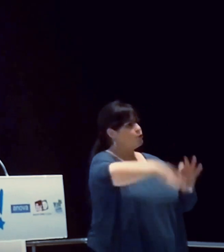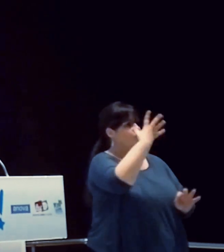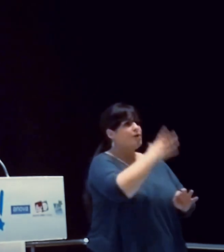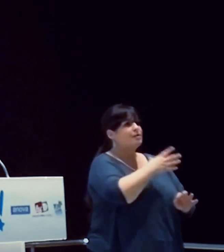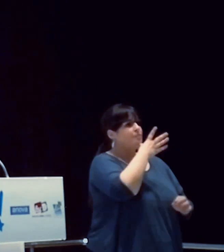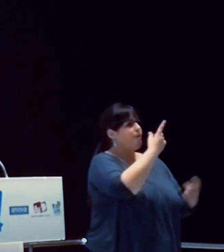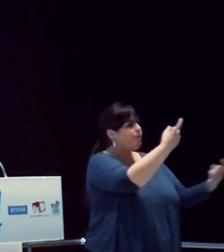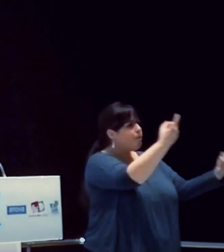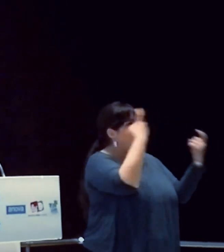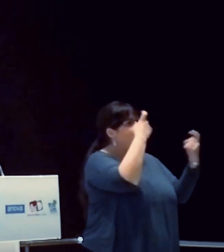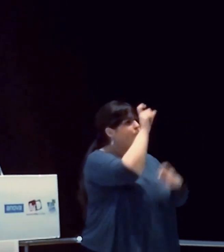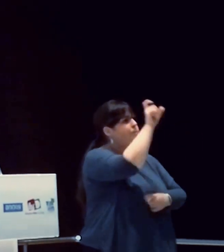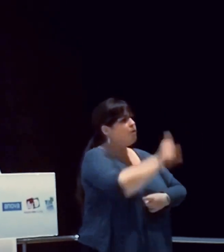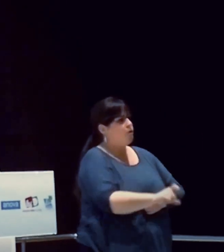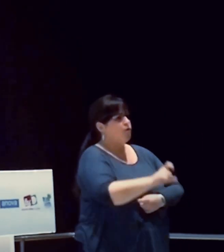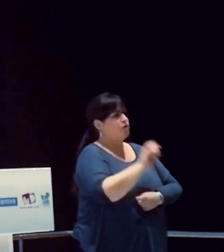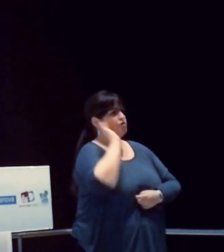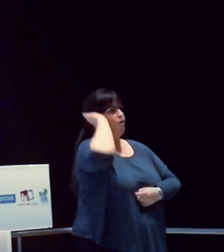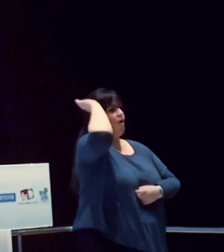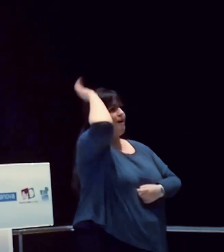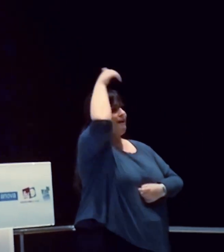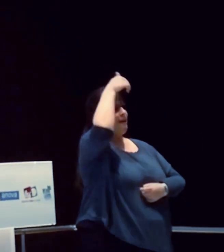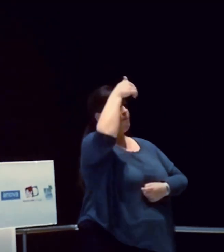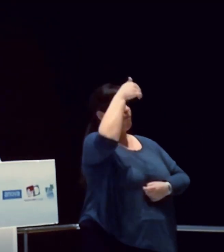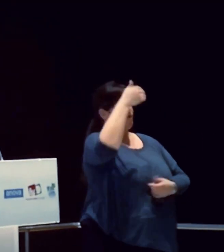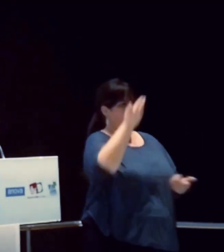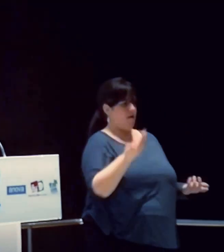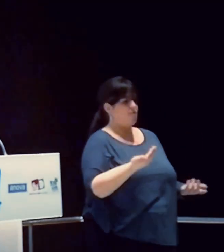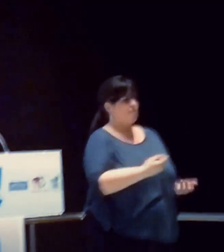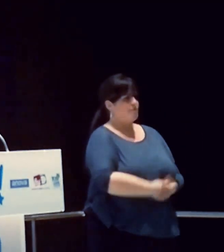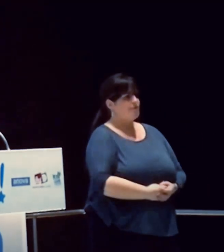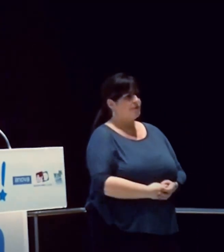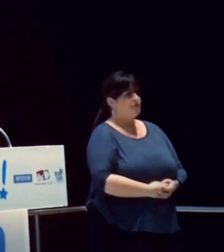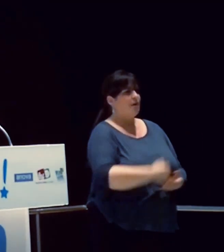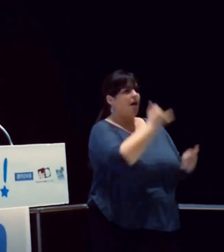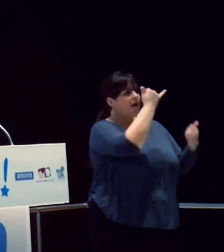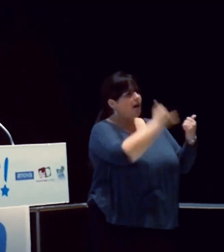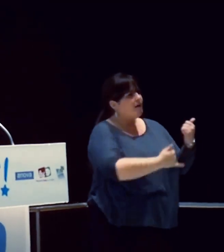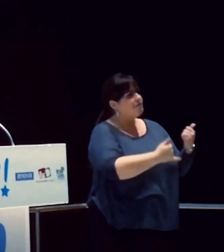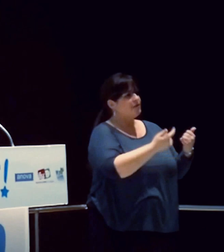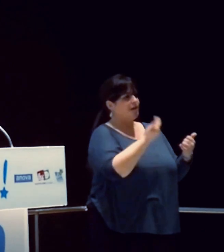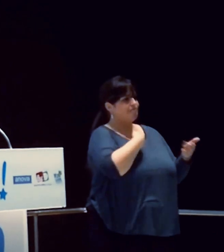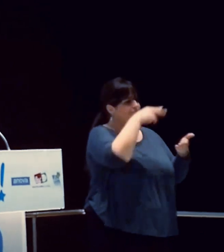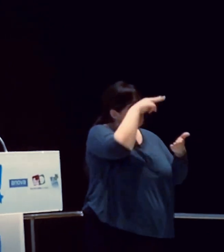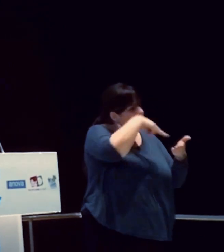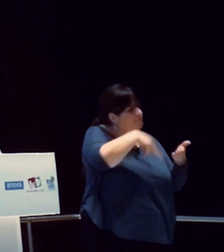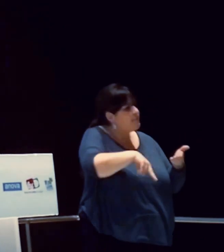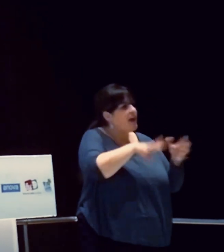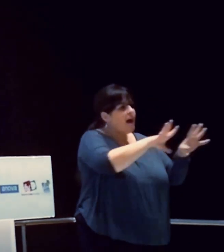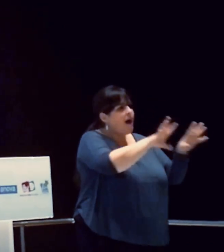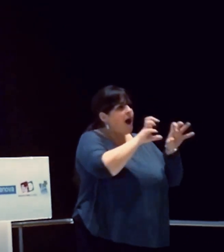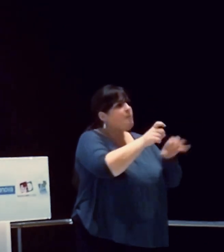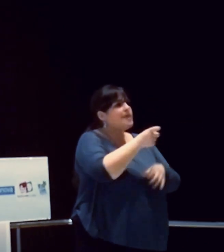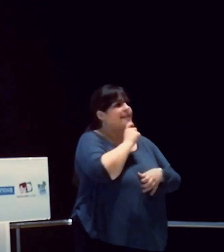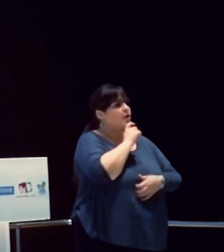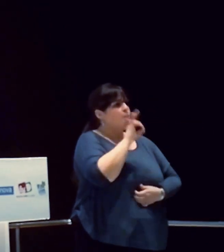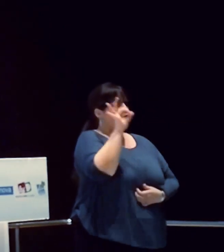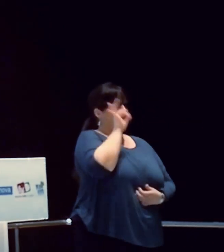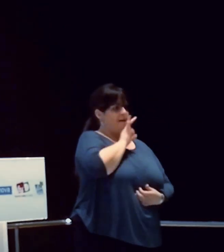mestre republicano represariado, aprendín a ler en galego na miña casa